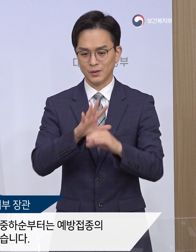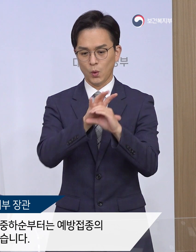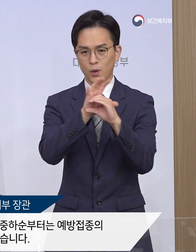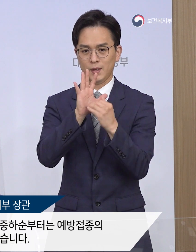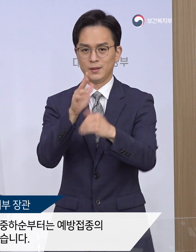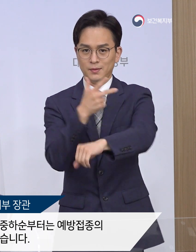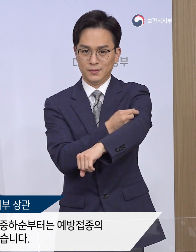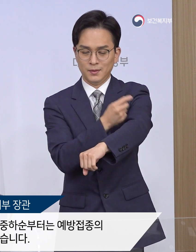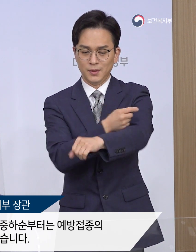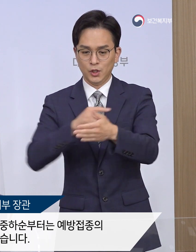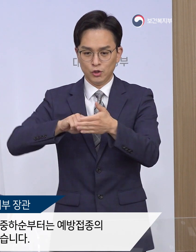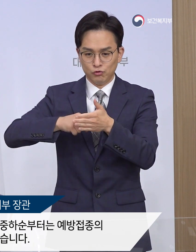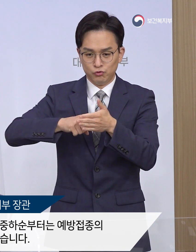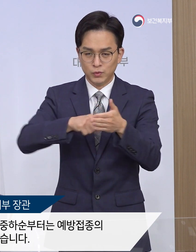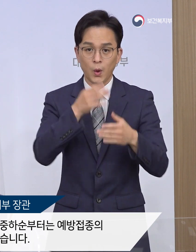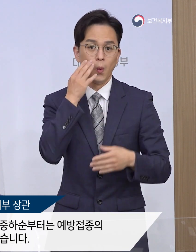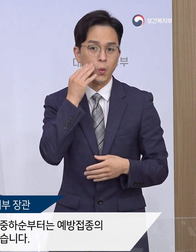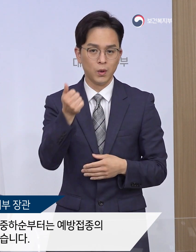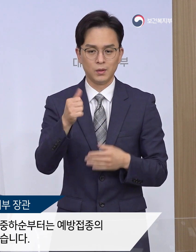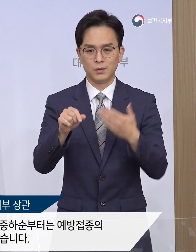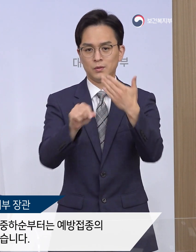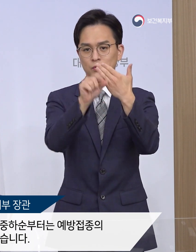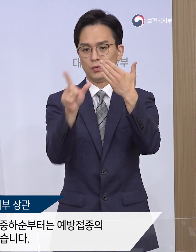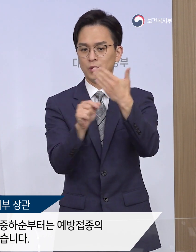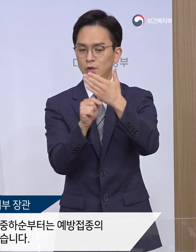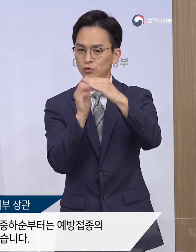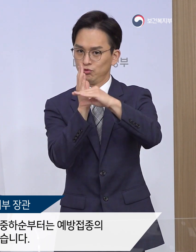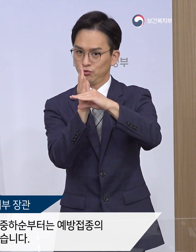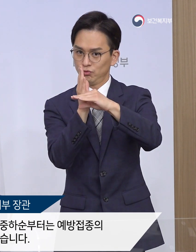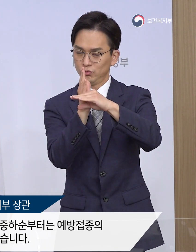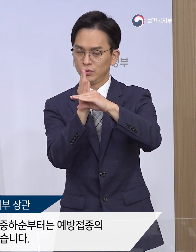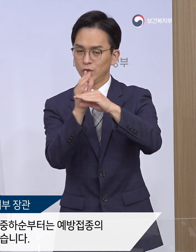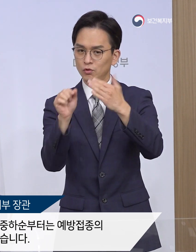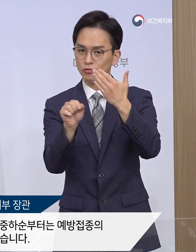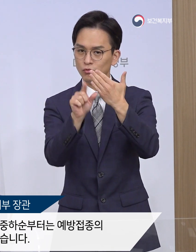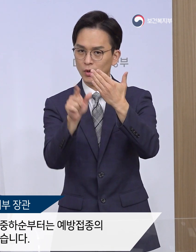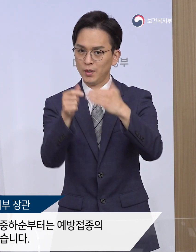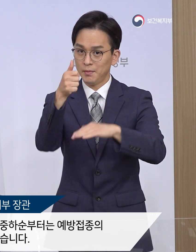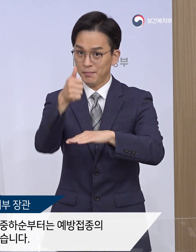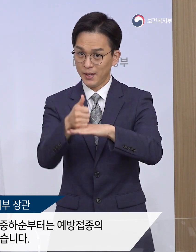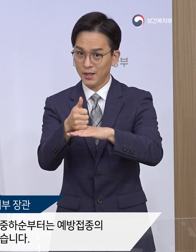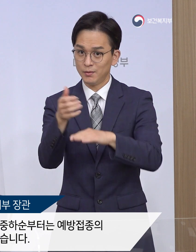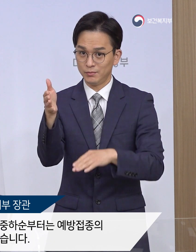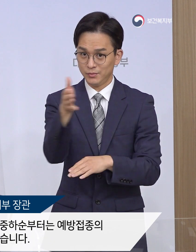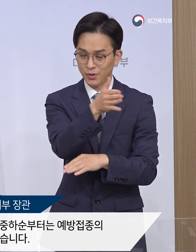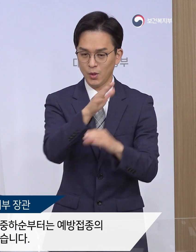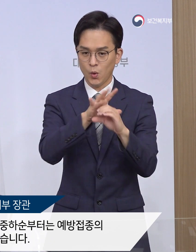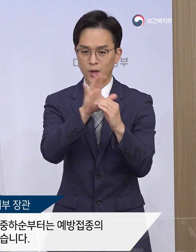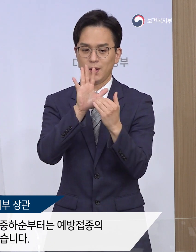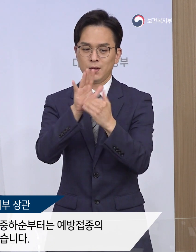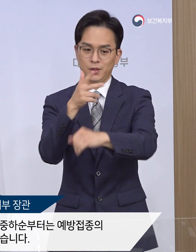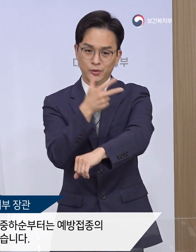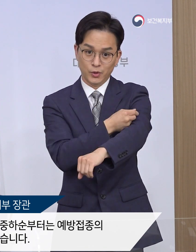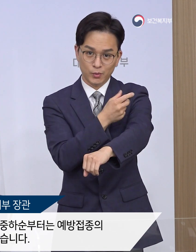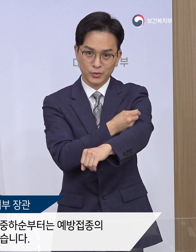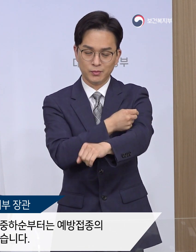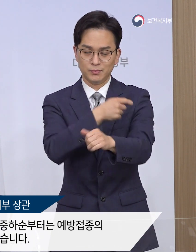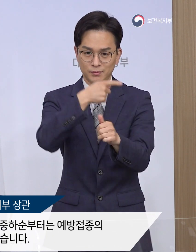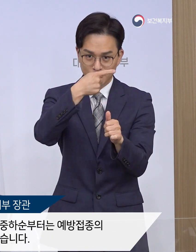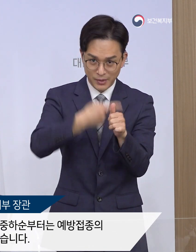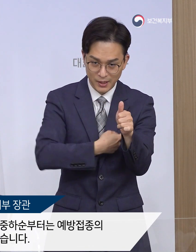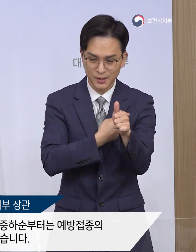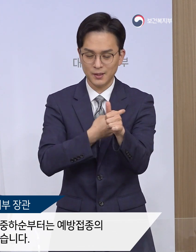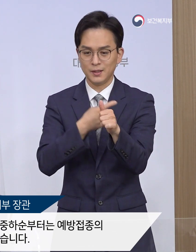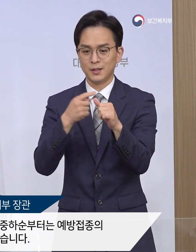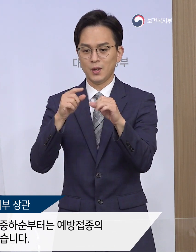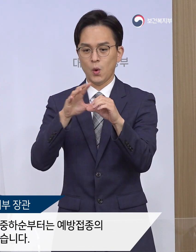순조롭게 진행되고 있어 9월 중하순부터는 예방접종의 전파 차단 효과가 본격화될